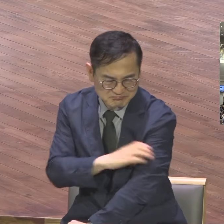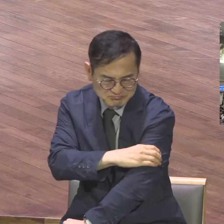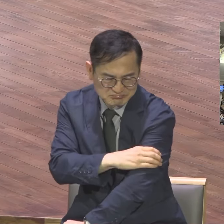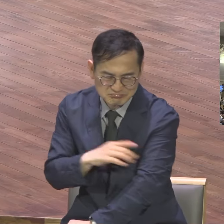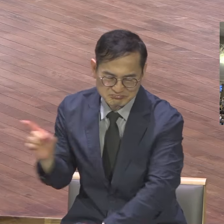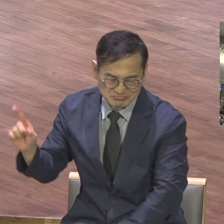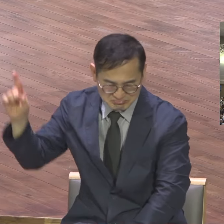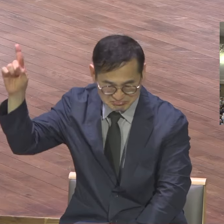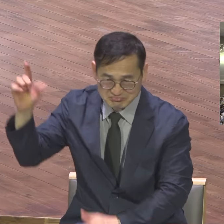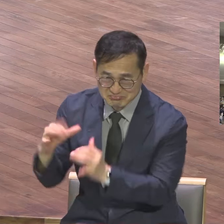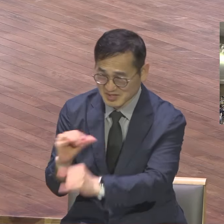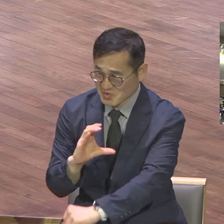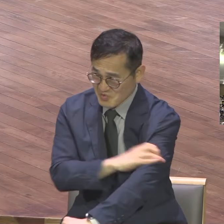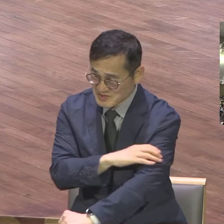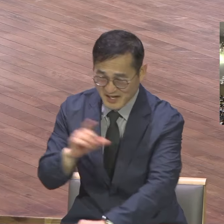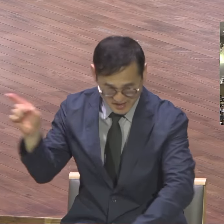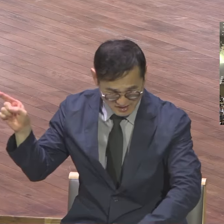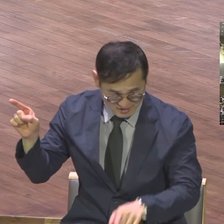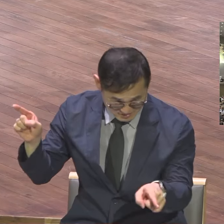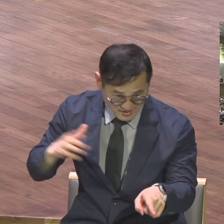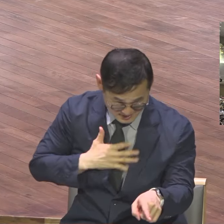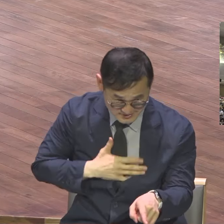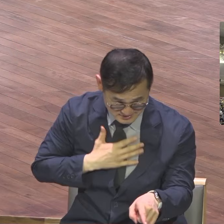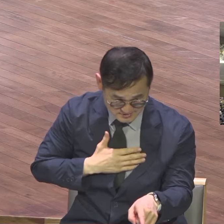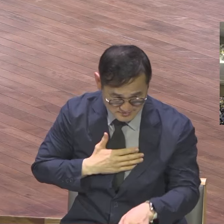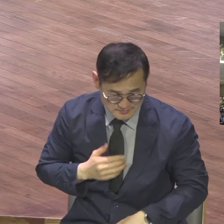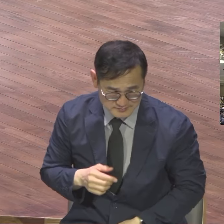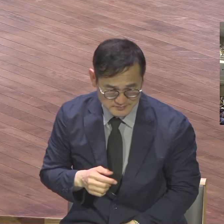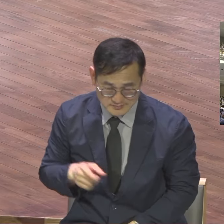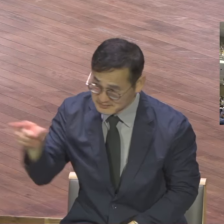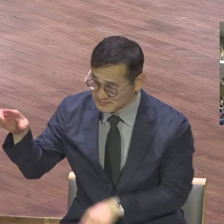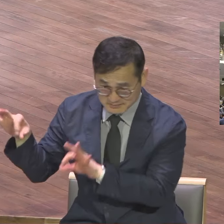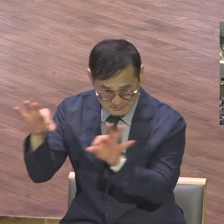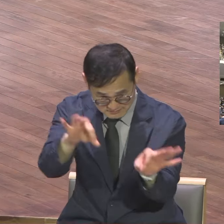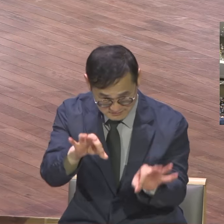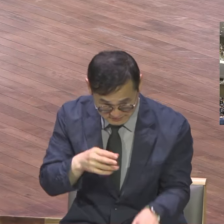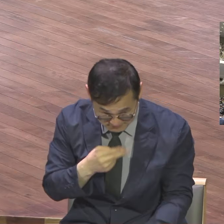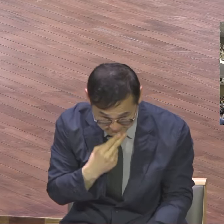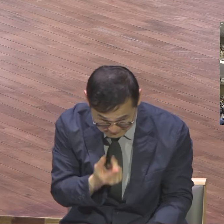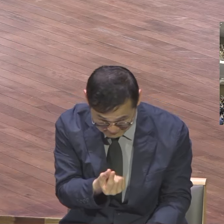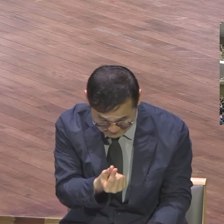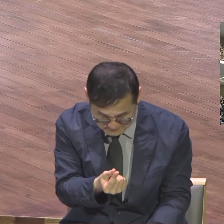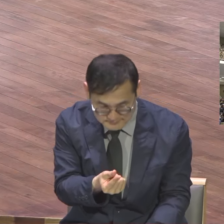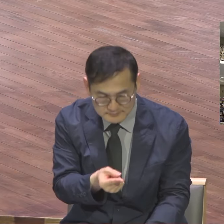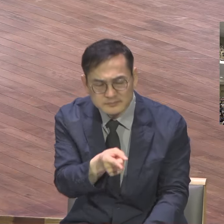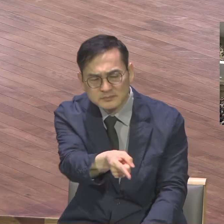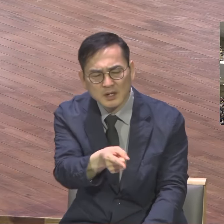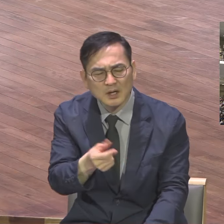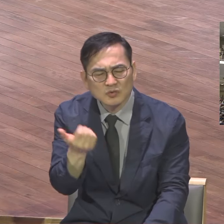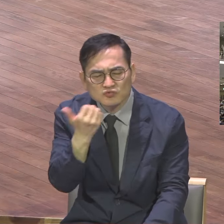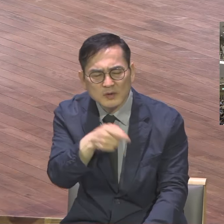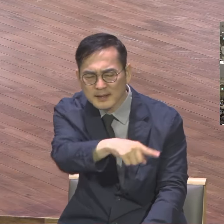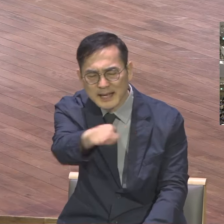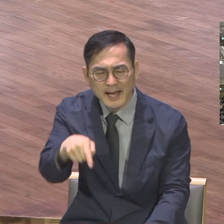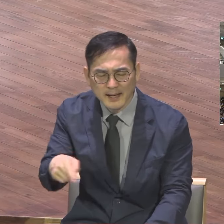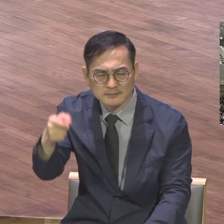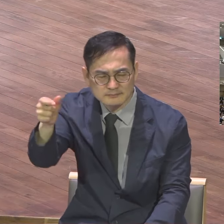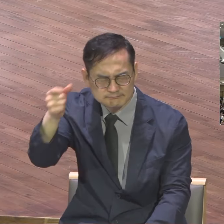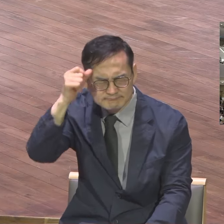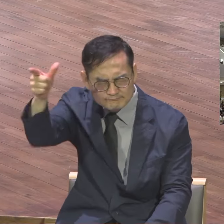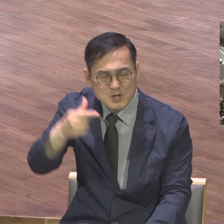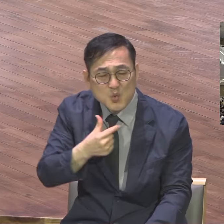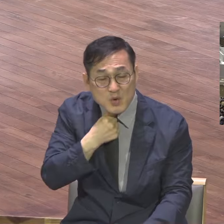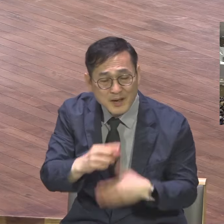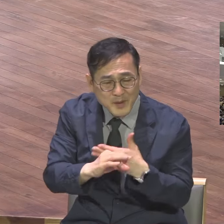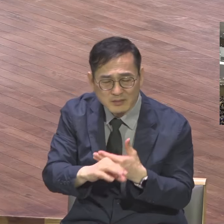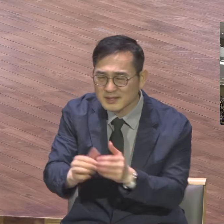고관들이 그들에게 권세를 부르는 줄을 너희가 알거니와 너희 중에는 그렇지 않을지니 너희 중에 누구든지 크고자 하는 자는 너희를